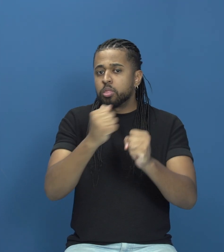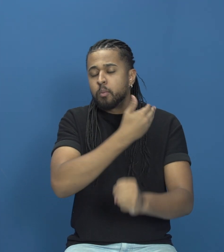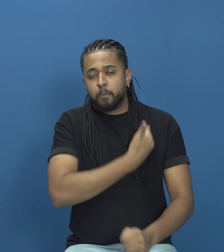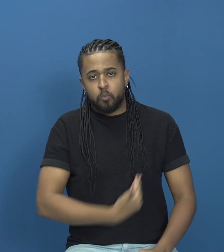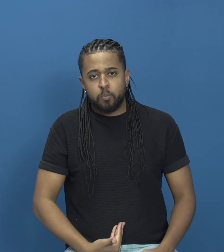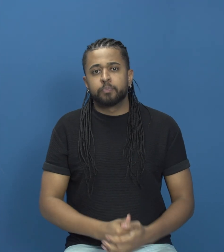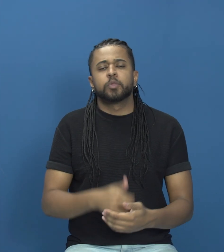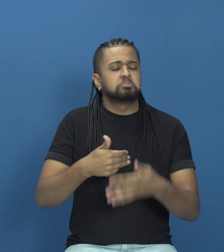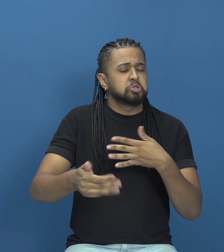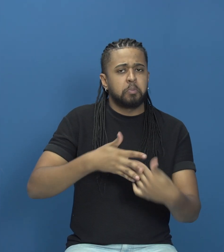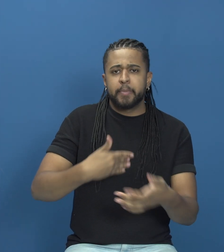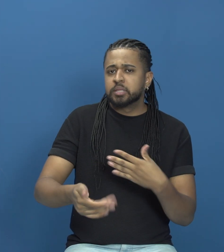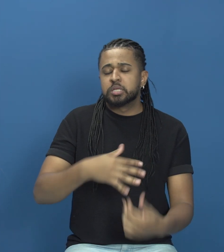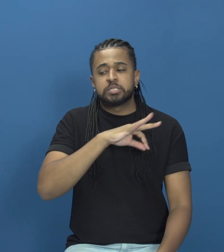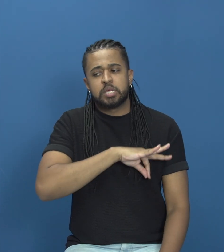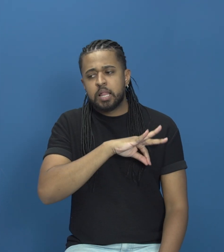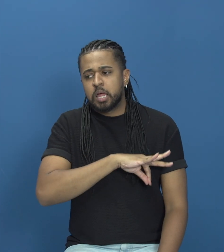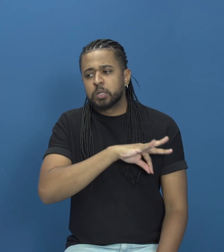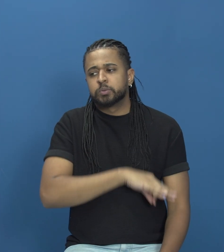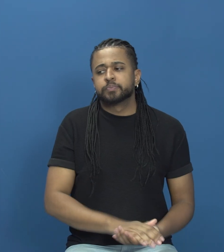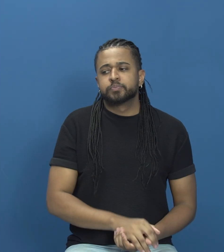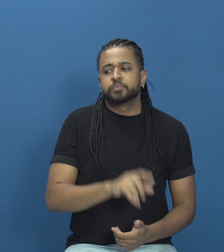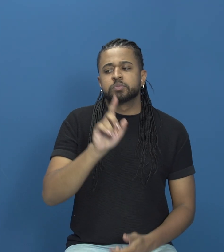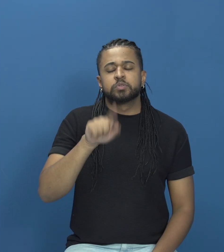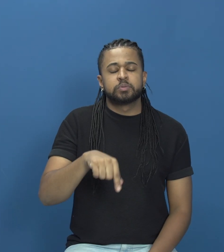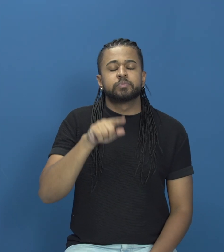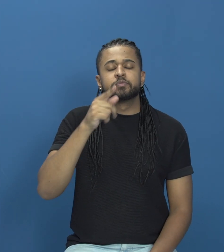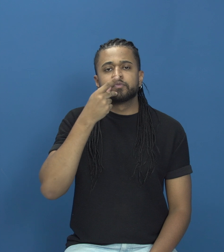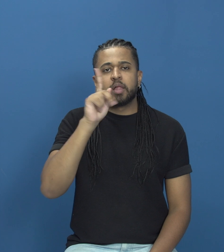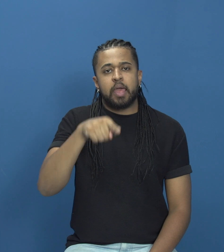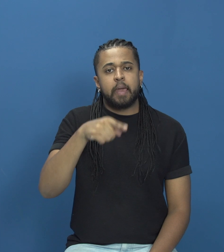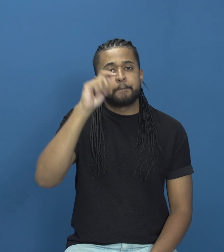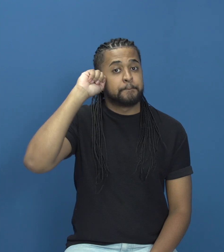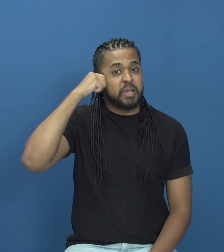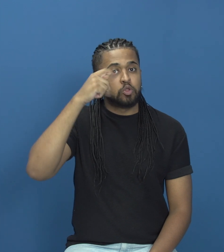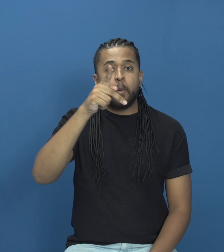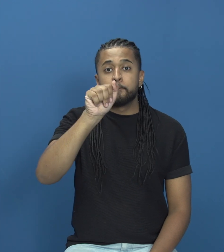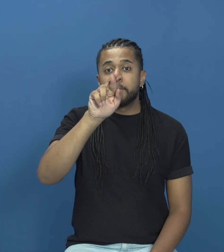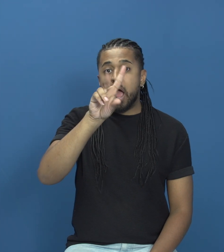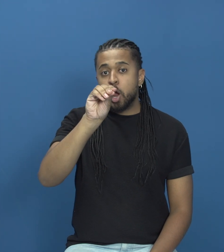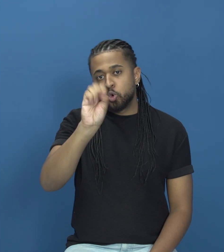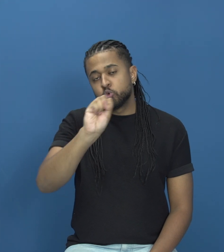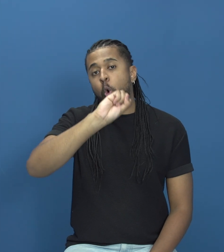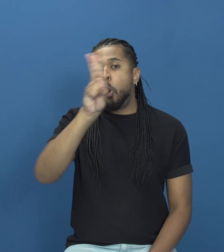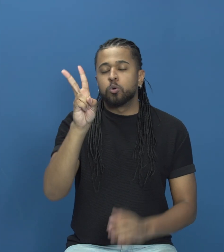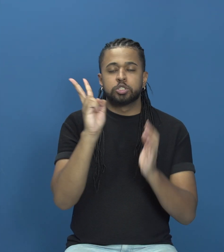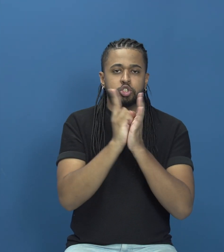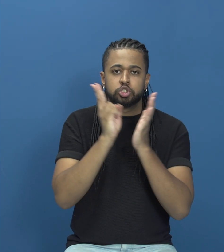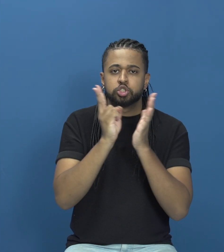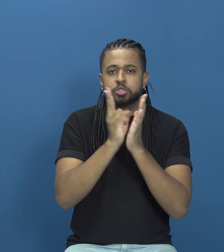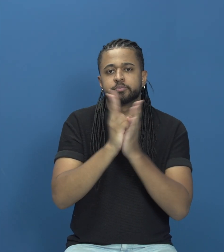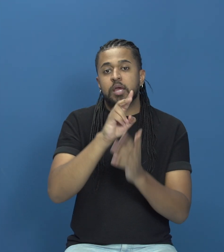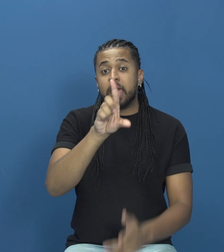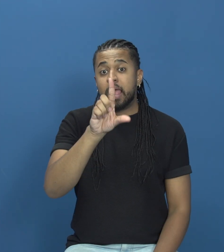público, independente da renda, que se autodeclarem pretos, pardos ou indígenas.